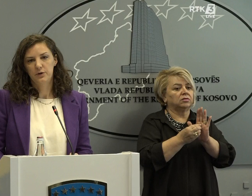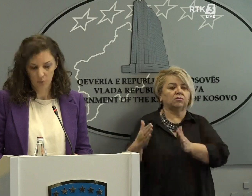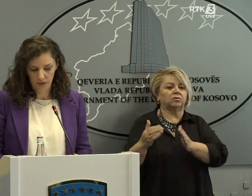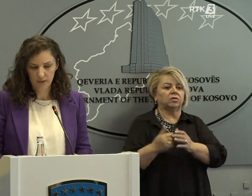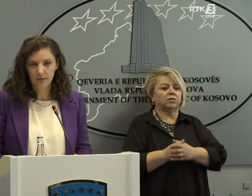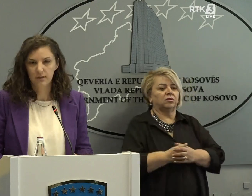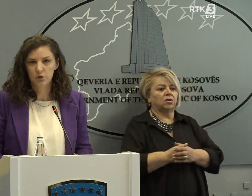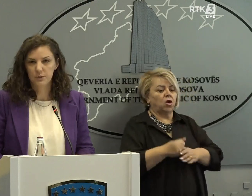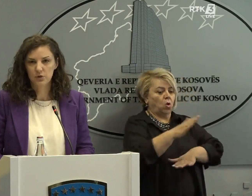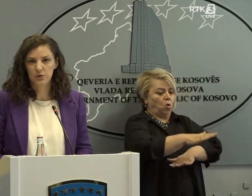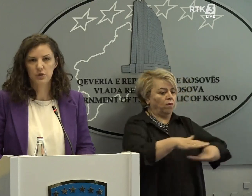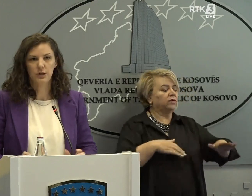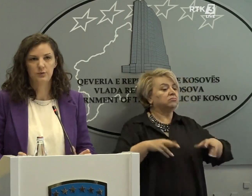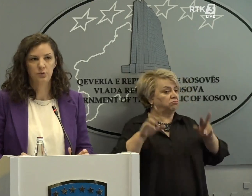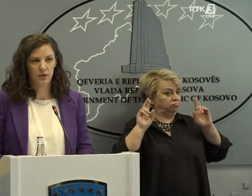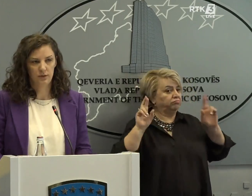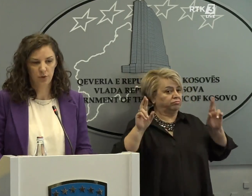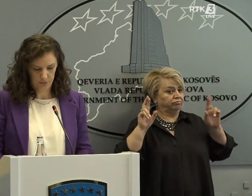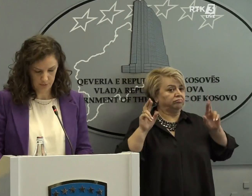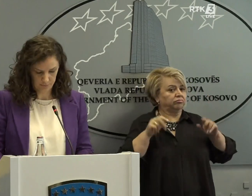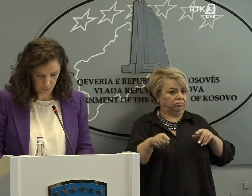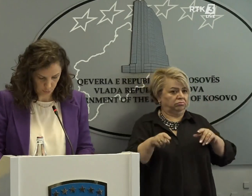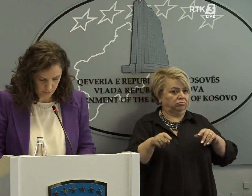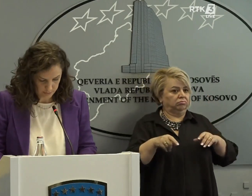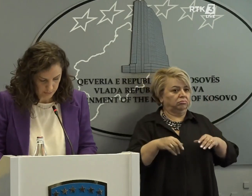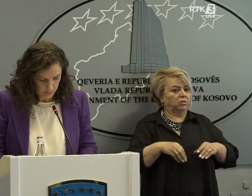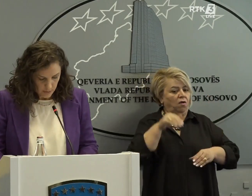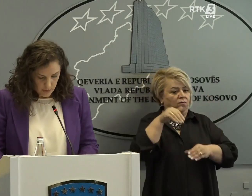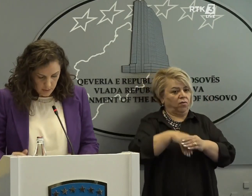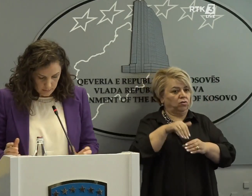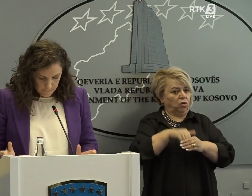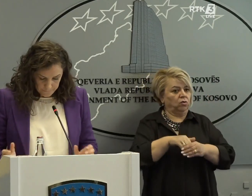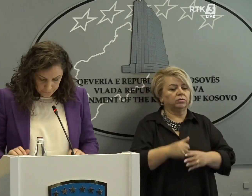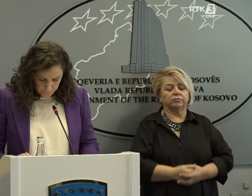të kuvendit dhe shpresoj që aty edhe do të votohet.